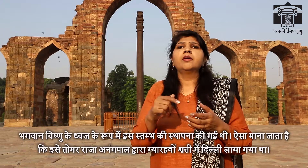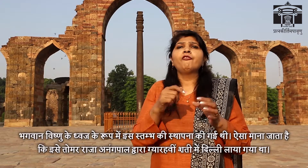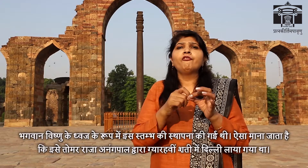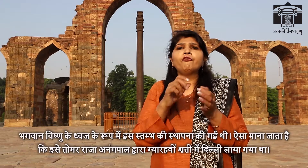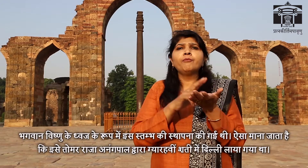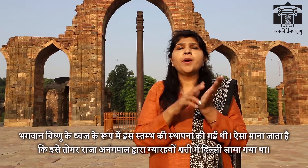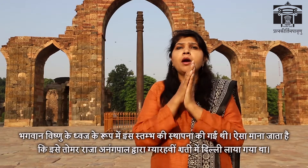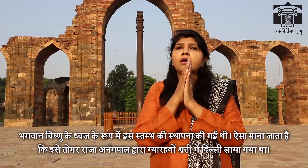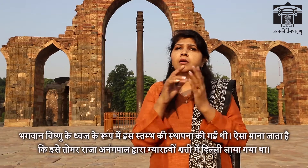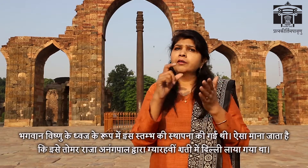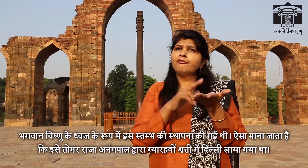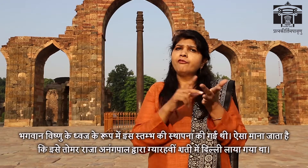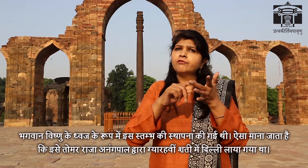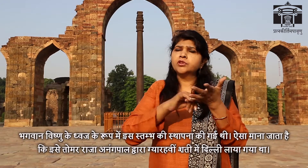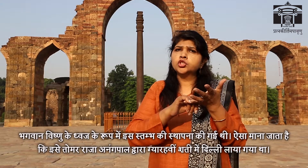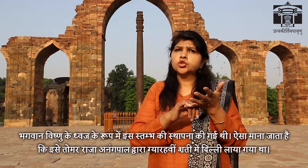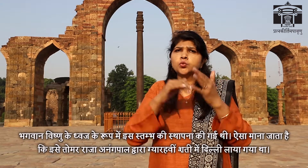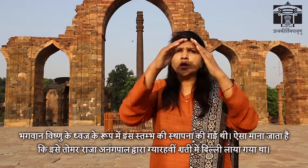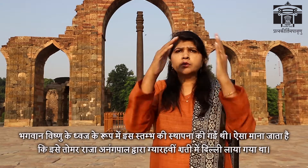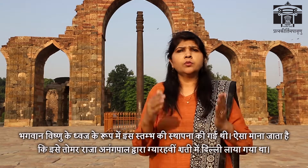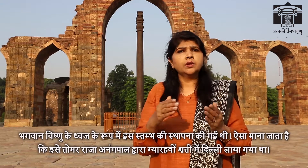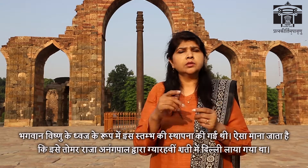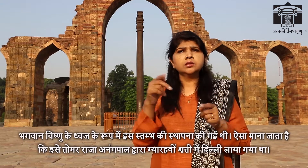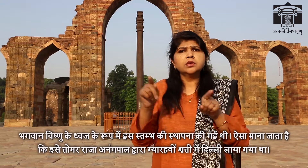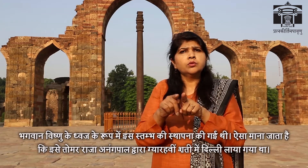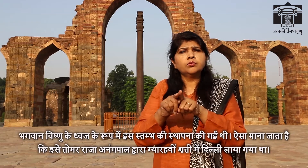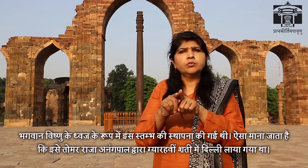में इस स्तंभ की स्थापना की गई थी।